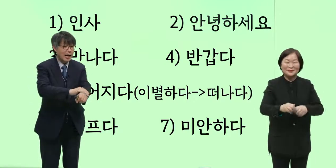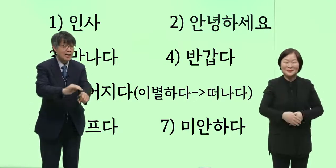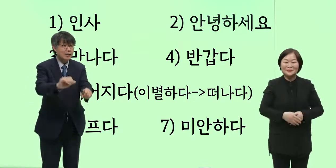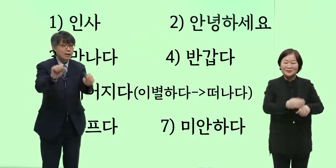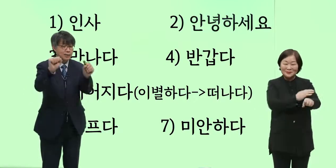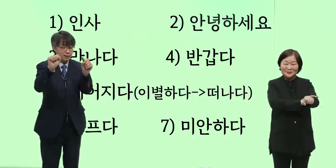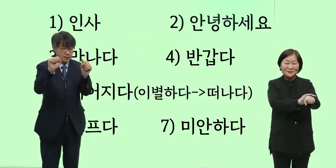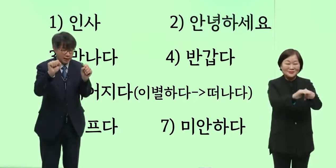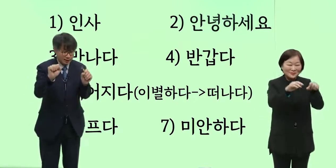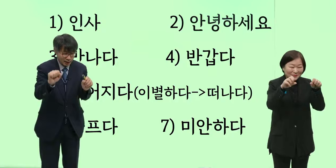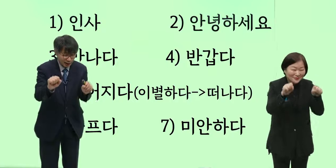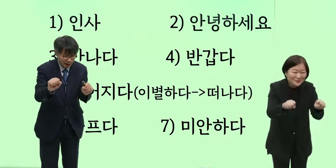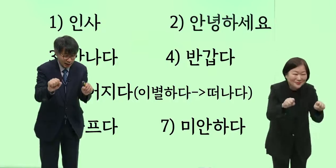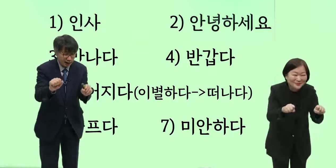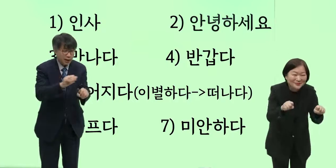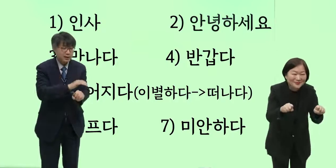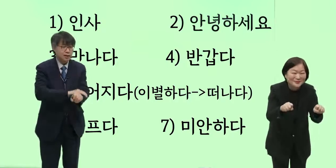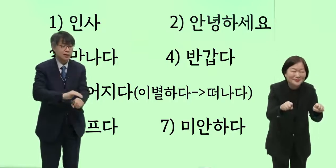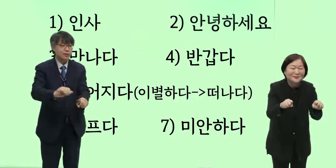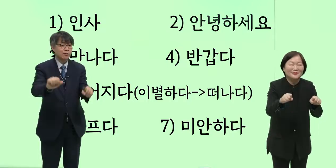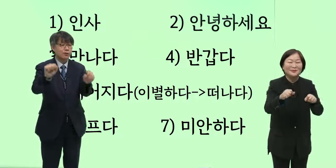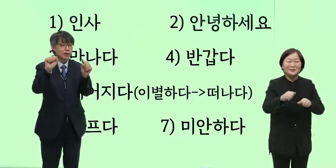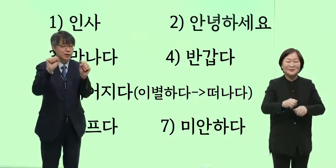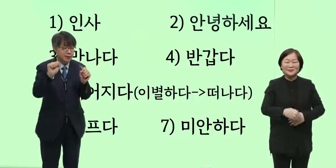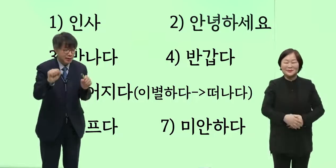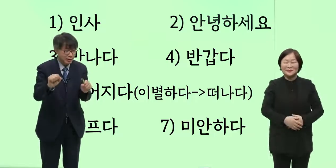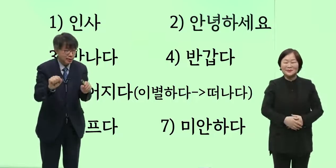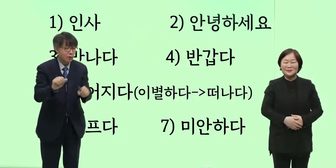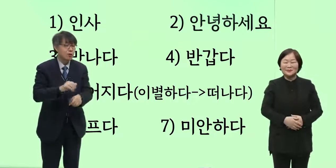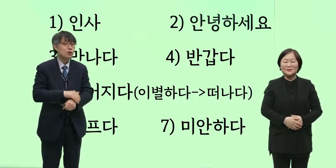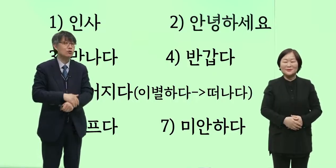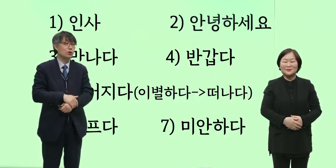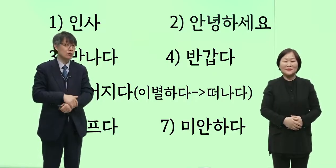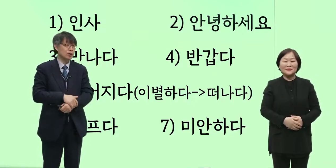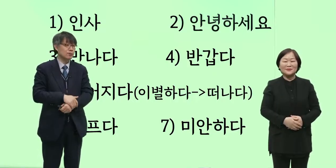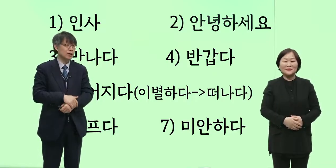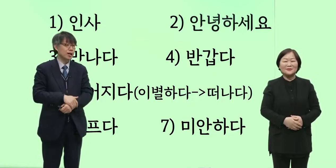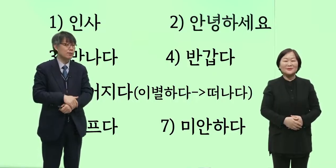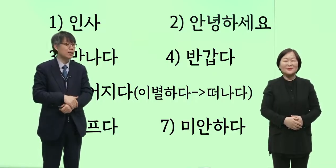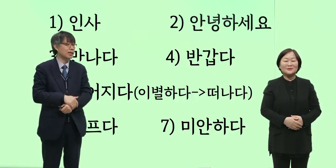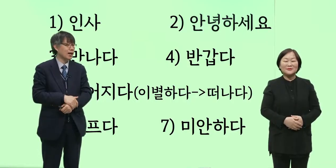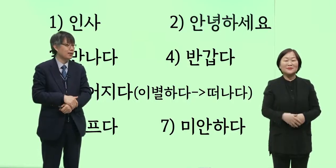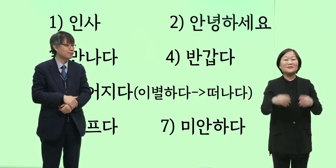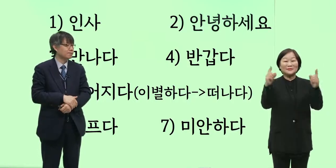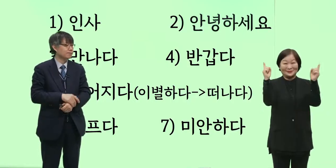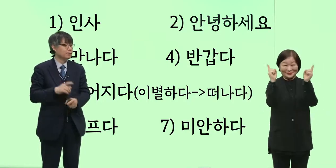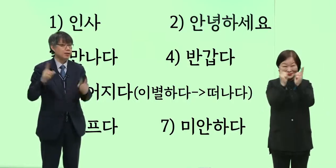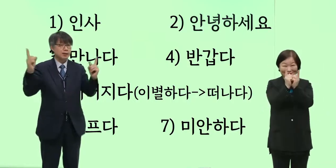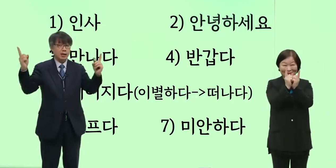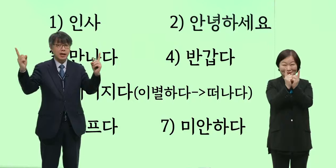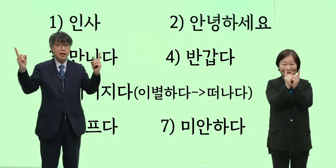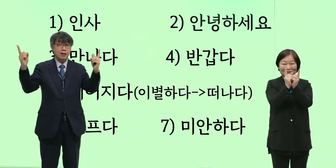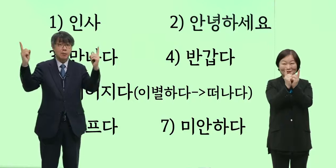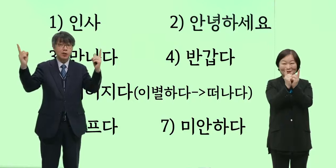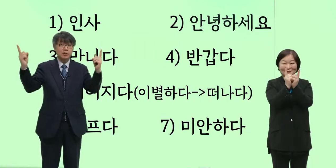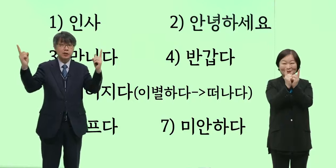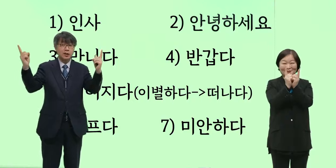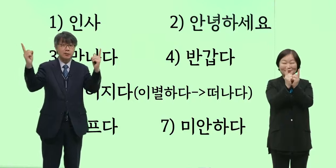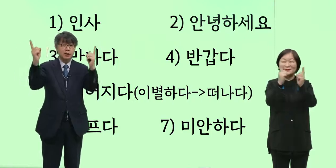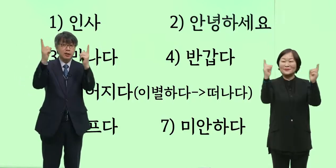잘 계시다. 안녕하세요. 안녕히 계세요. 수어가 똑같습니다. 만나다. 자, 멀리 있던 사람이